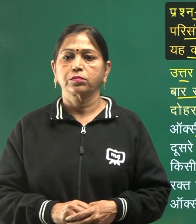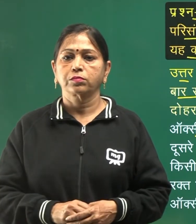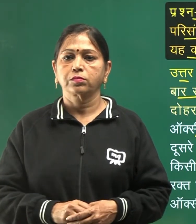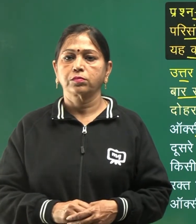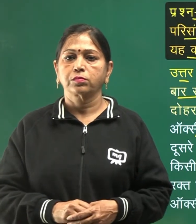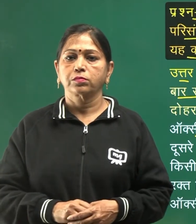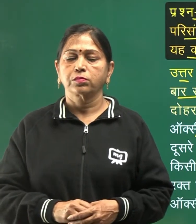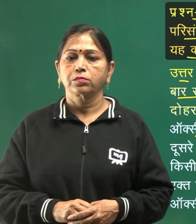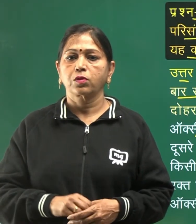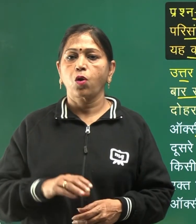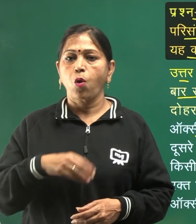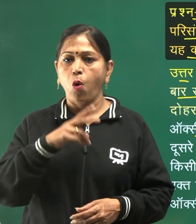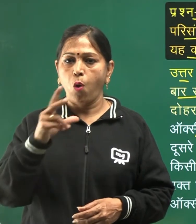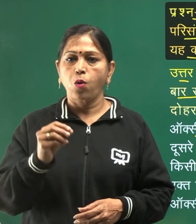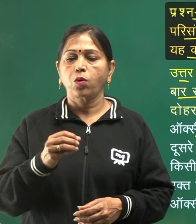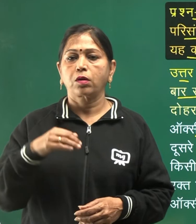एवं अशुद्ध रक्त